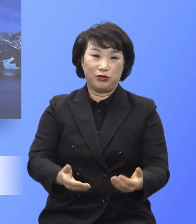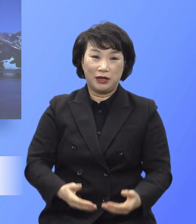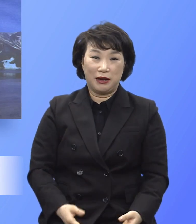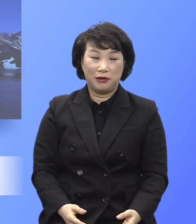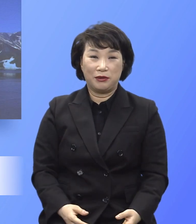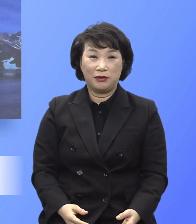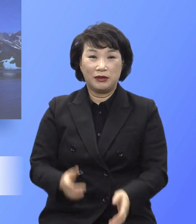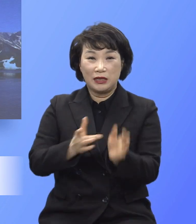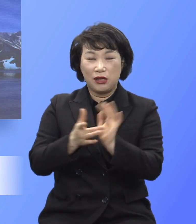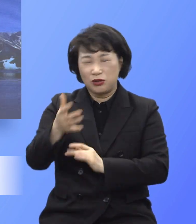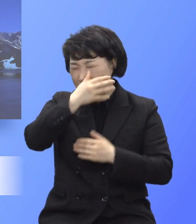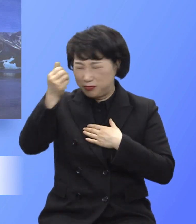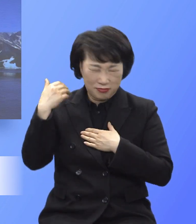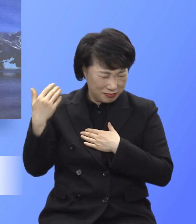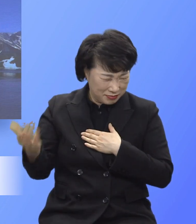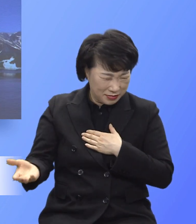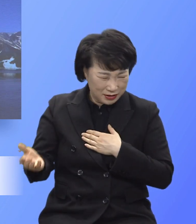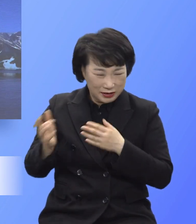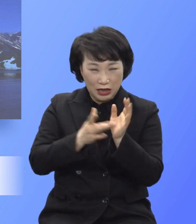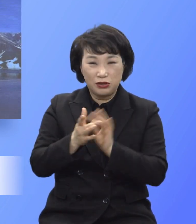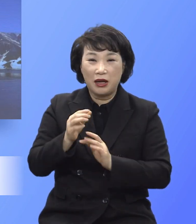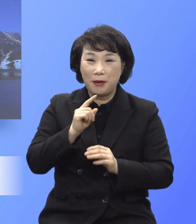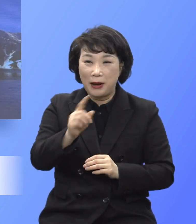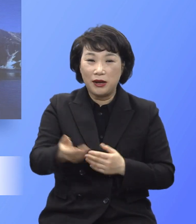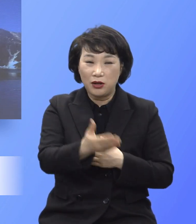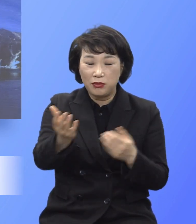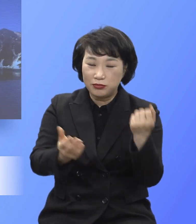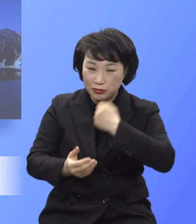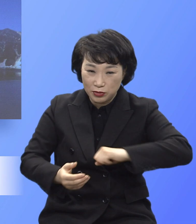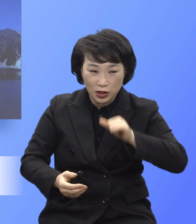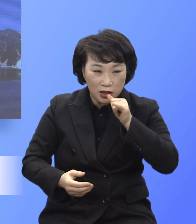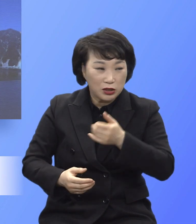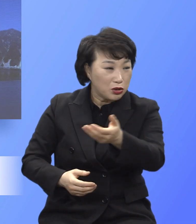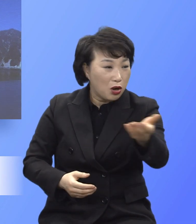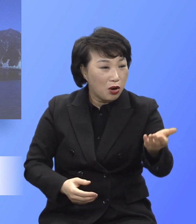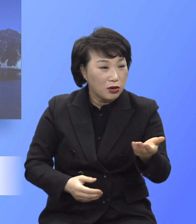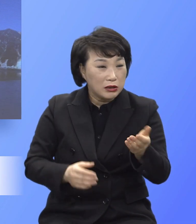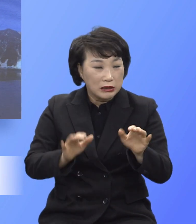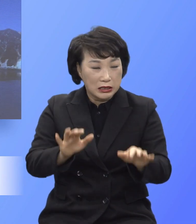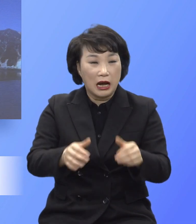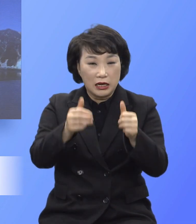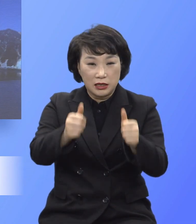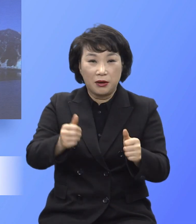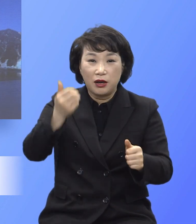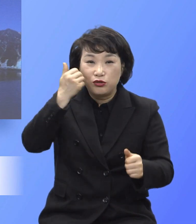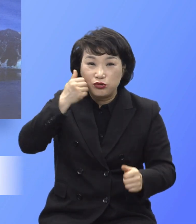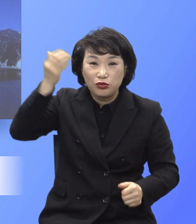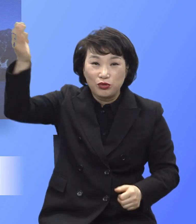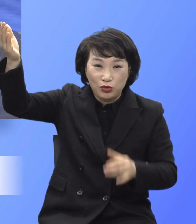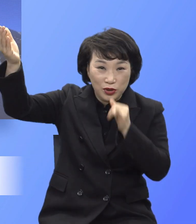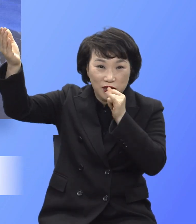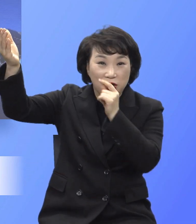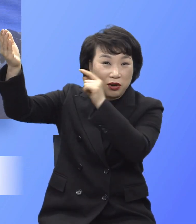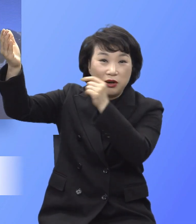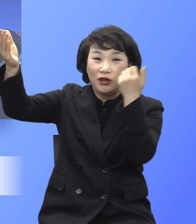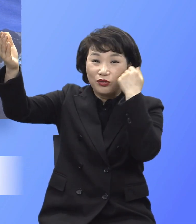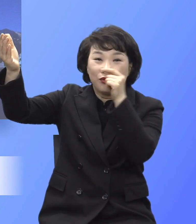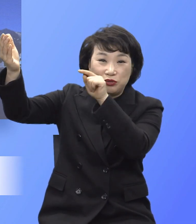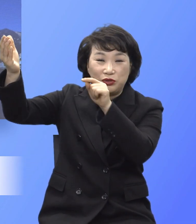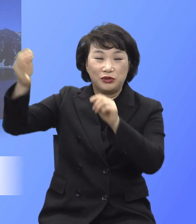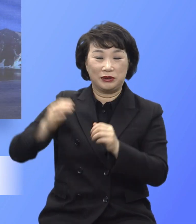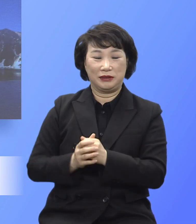나를 저버리고 내 말을 듣지 않는 자를 심판할 이가